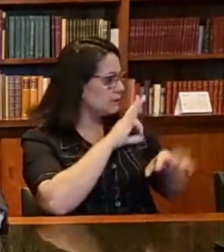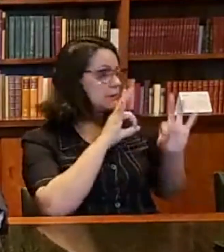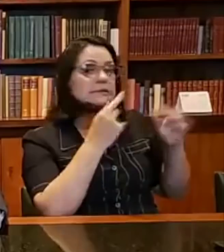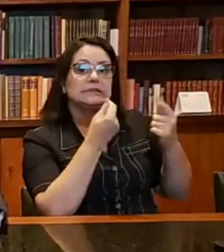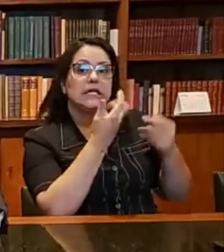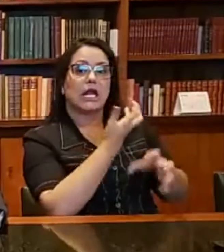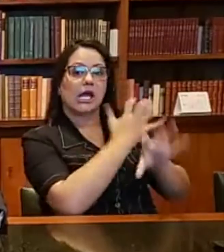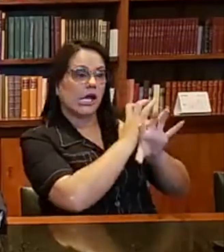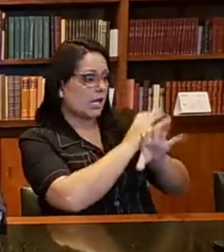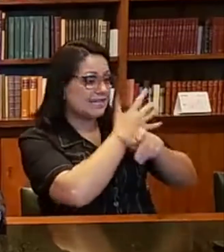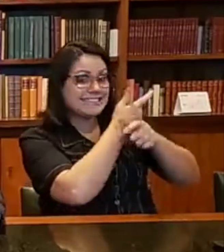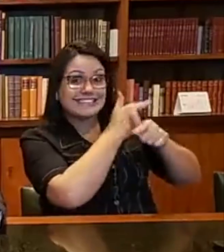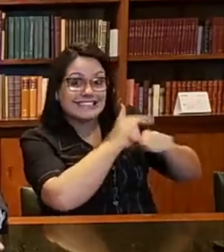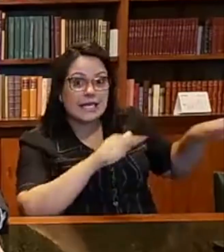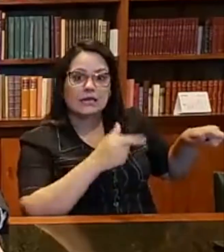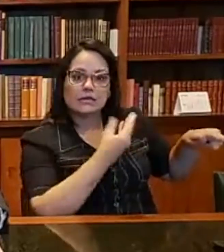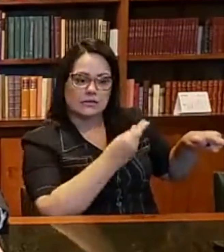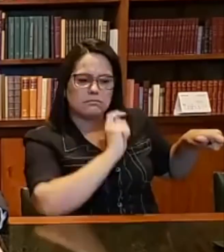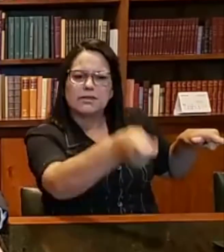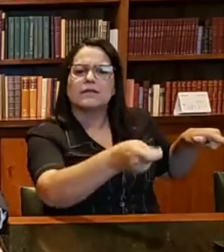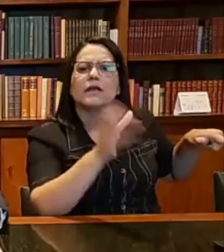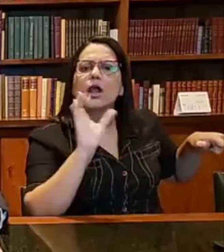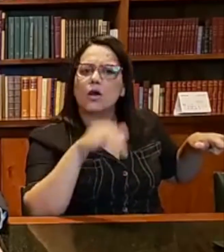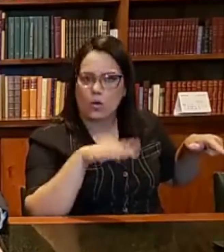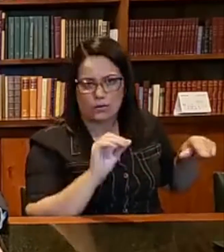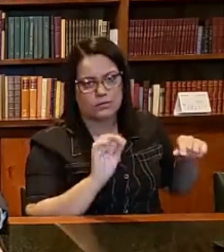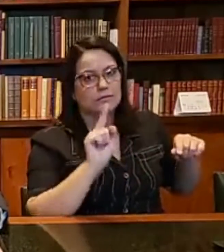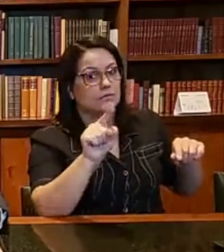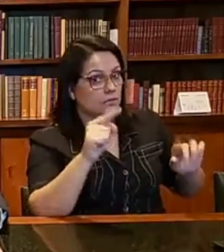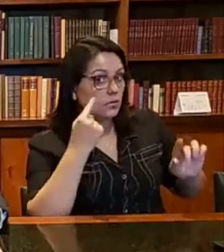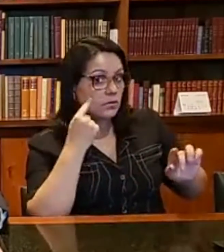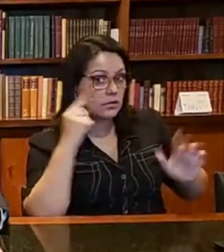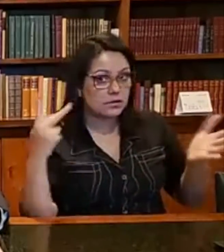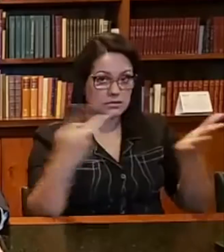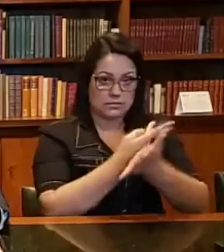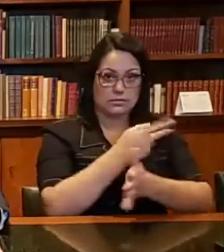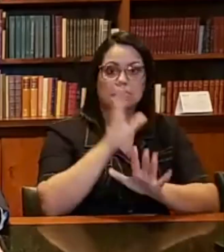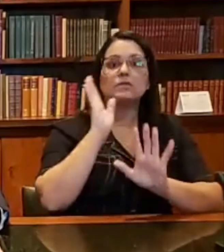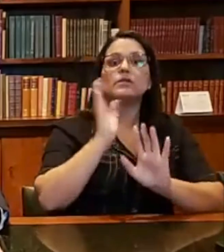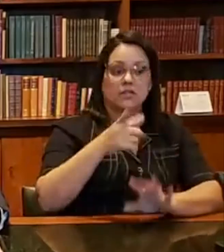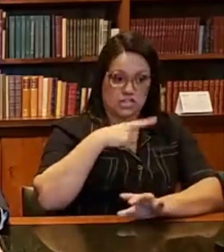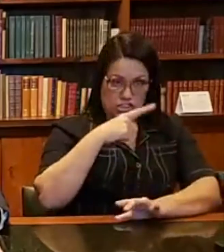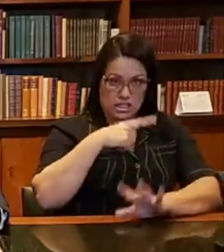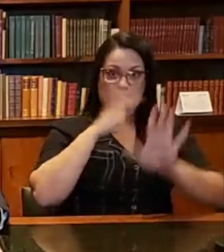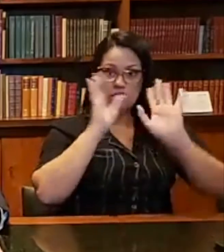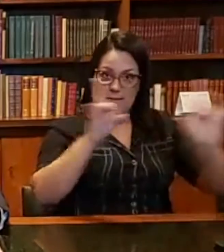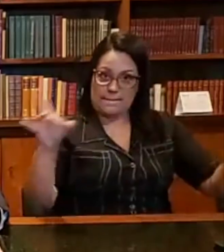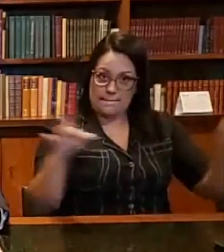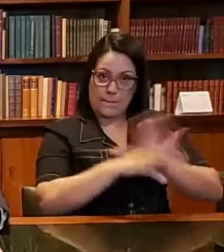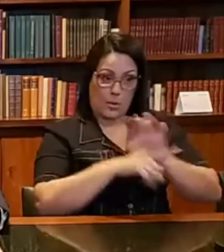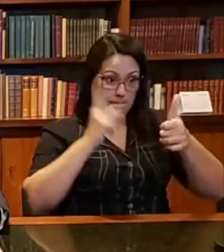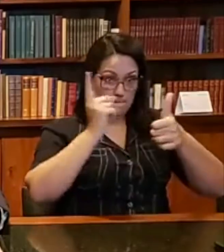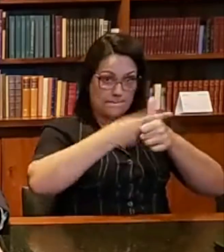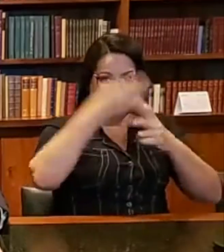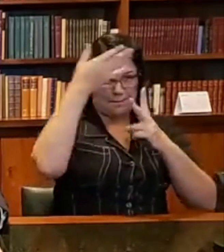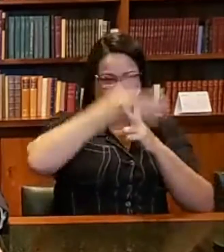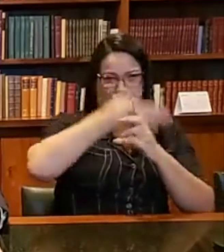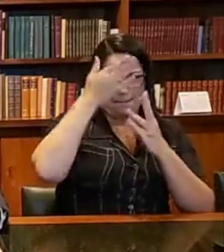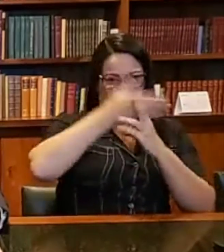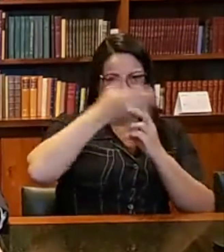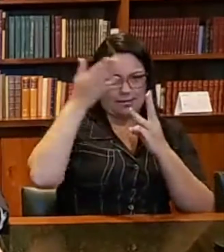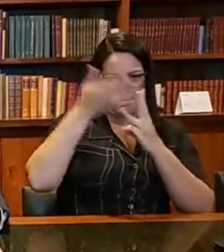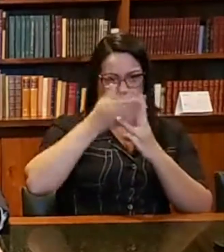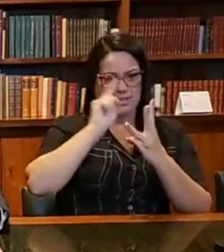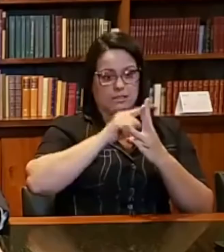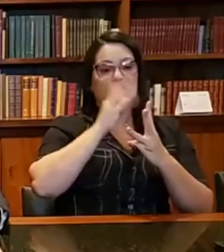no orçamento. Então, o que que acontece? Existe já o dinheiro para a primeira parcela, na